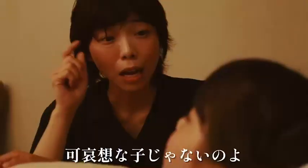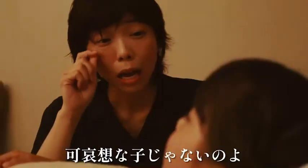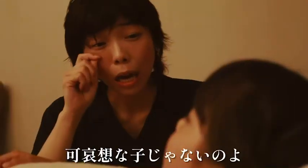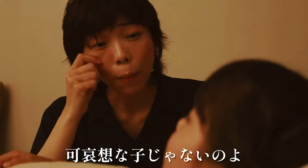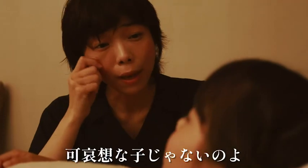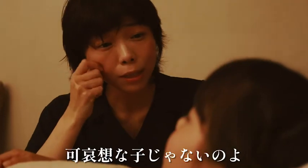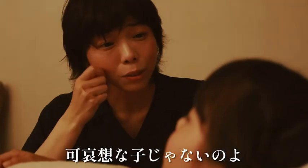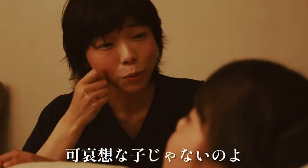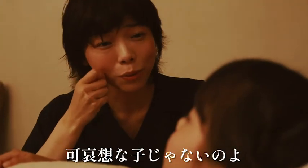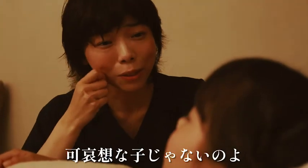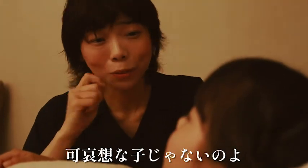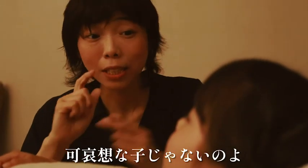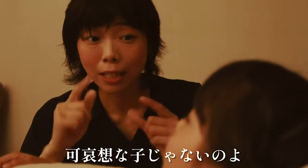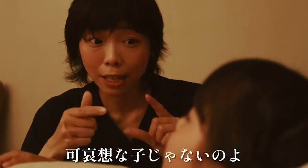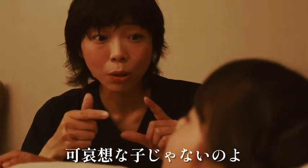かわいそうな子じゃないのよ。